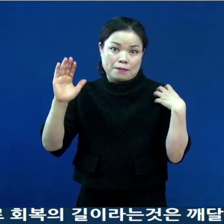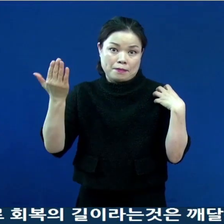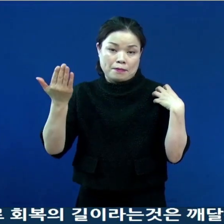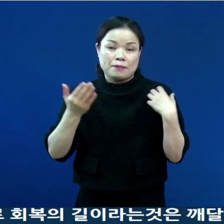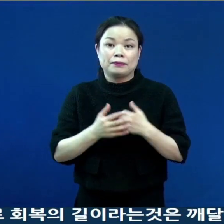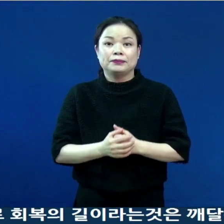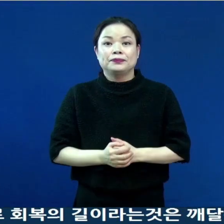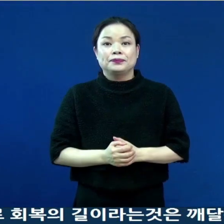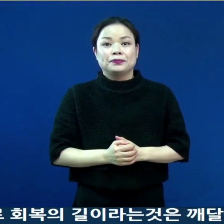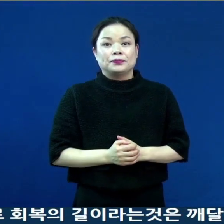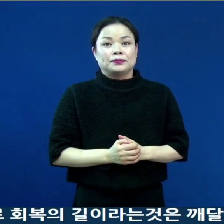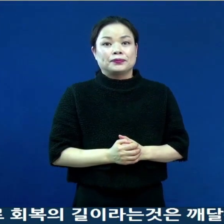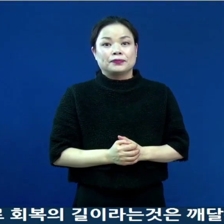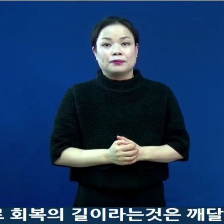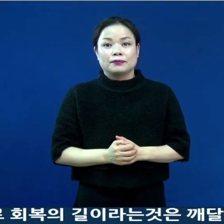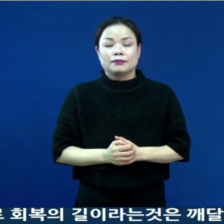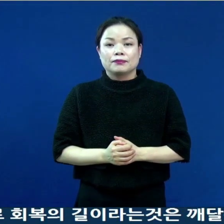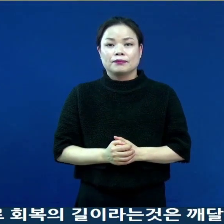것이죠.